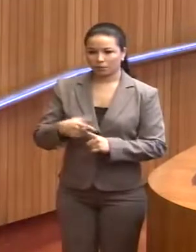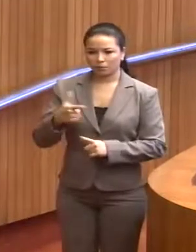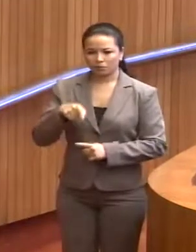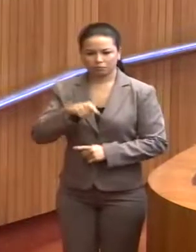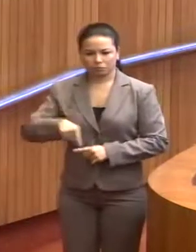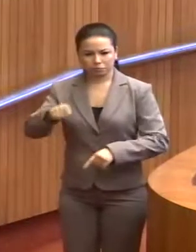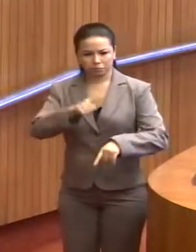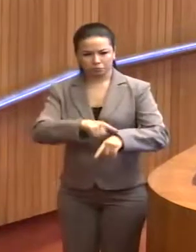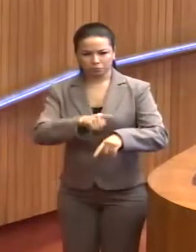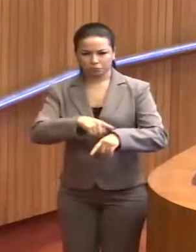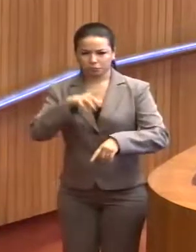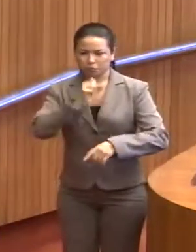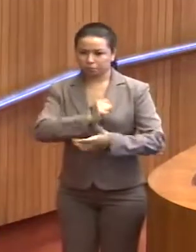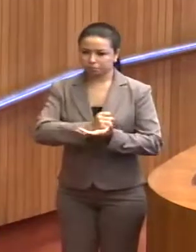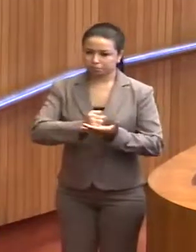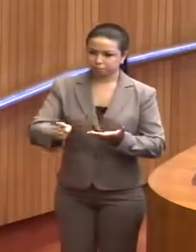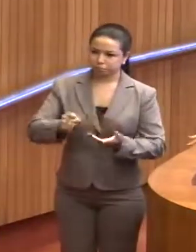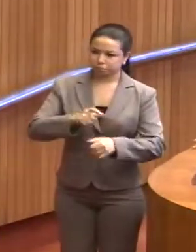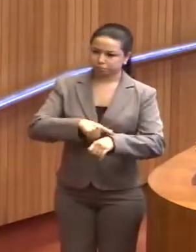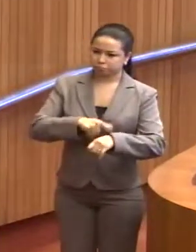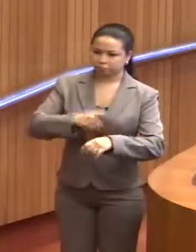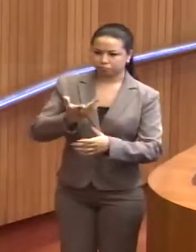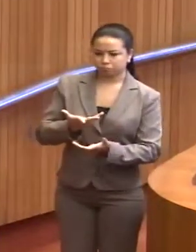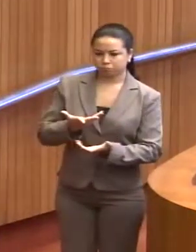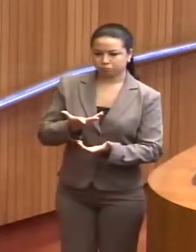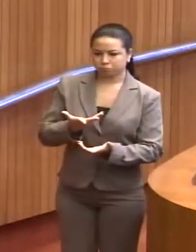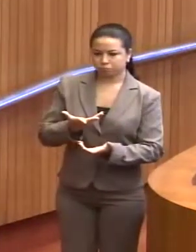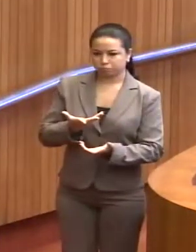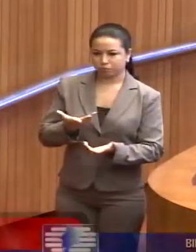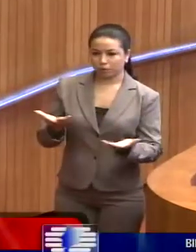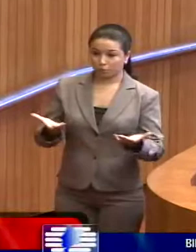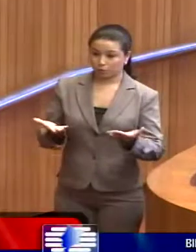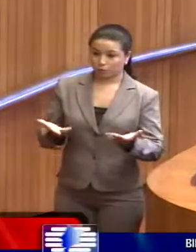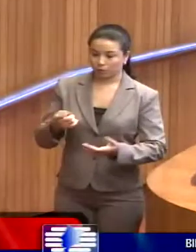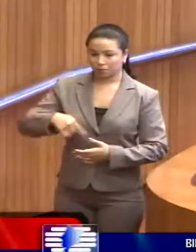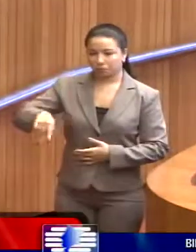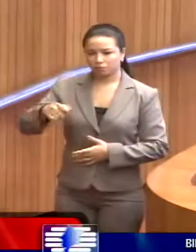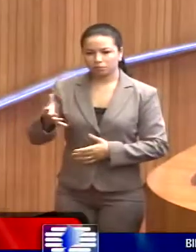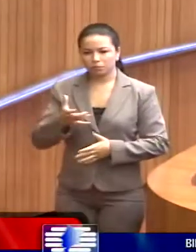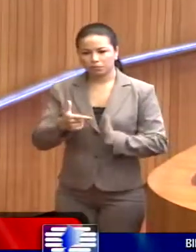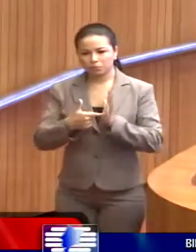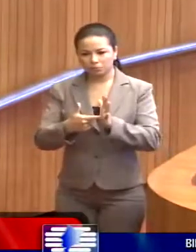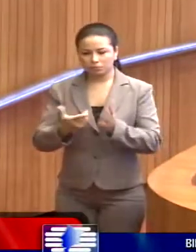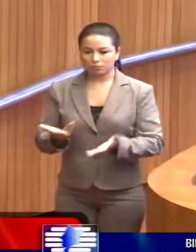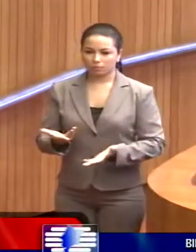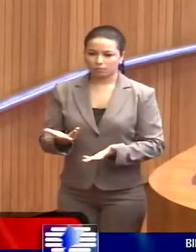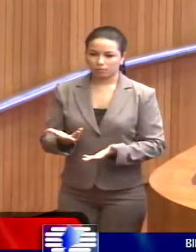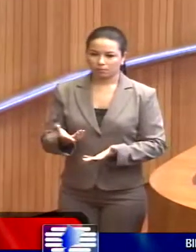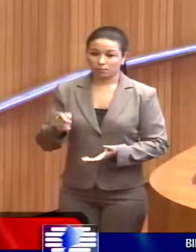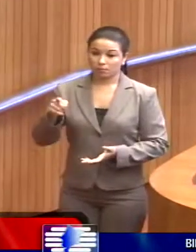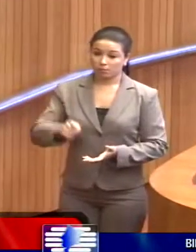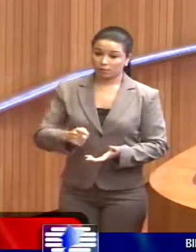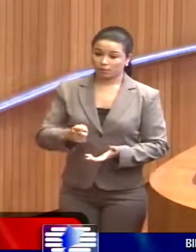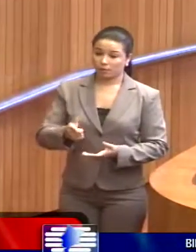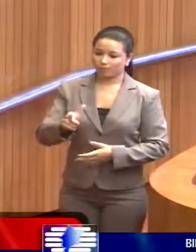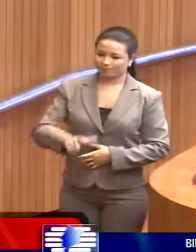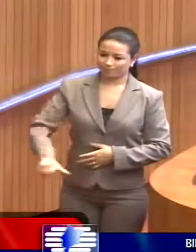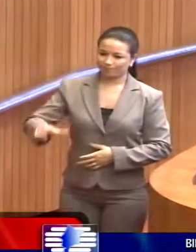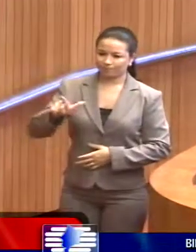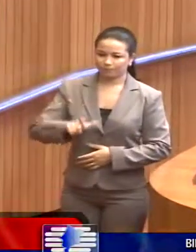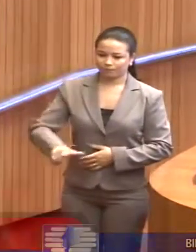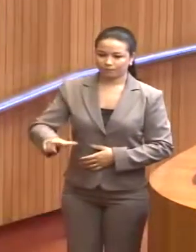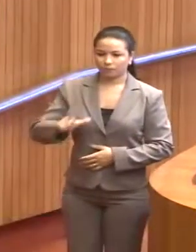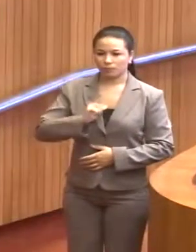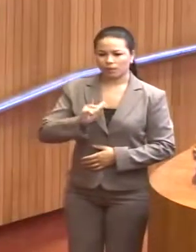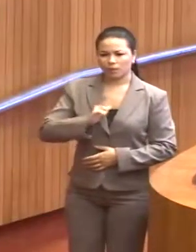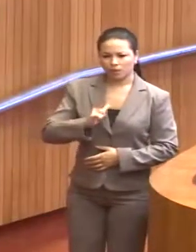caso momentâneo, não é uma crise momentânea, como alguém quer parecer que seja, é algo contínuo que